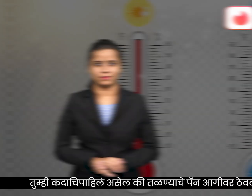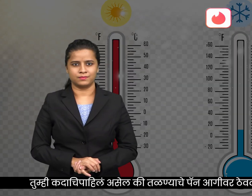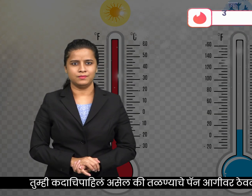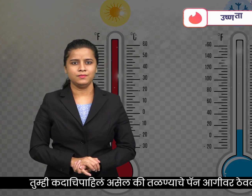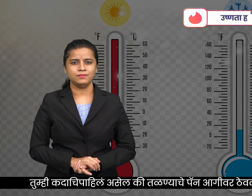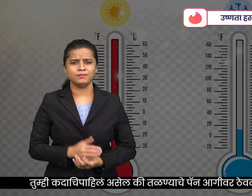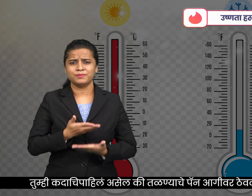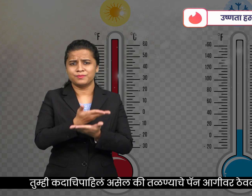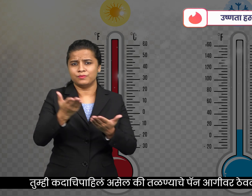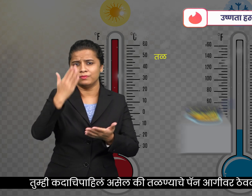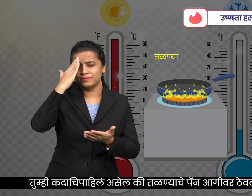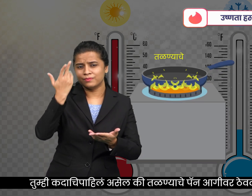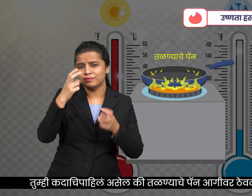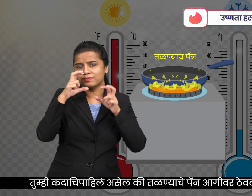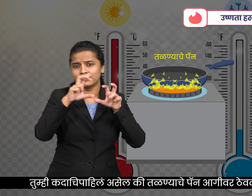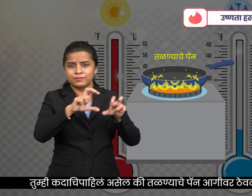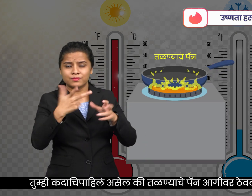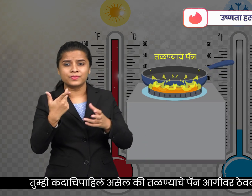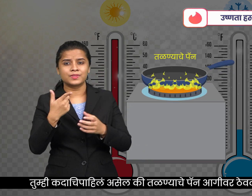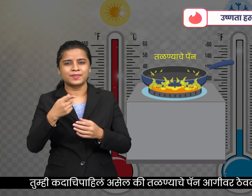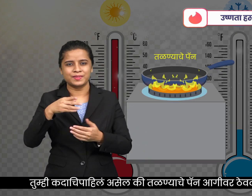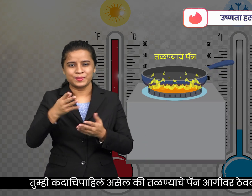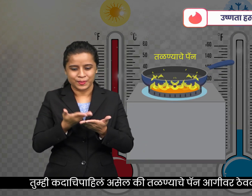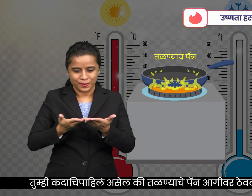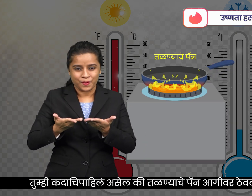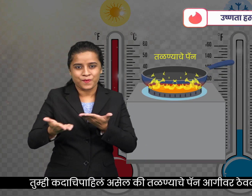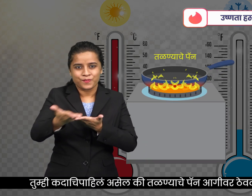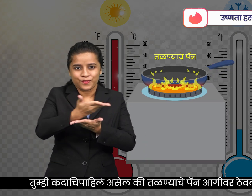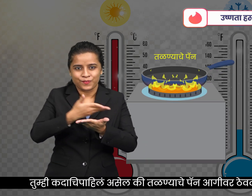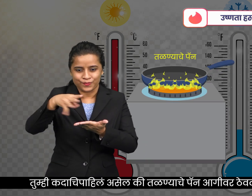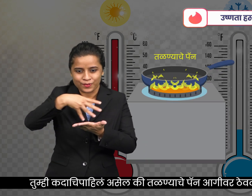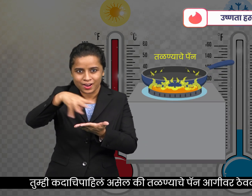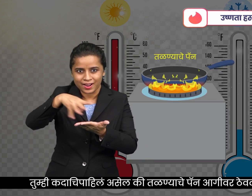तुम्ही कदाचित पाहिलं असेल की तळांचे पॅन आगेवर ठेवल्यावर गरम होते.